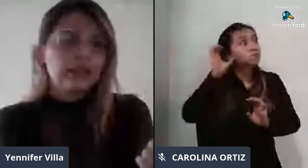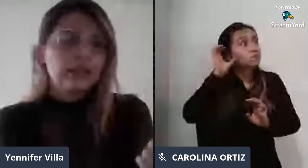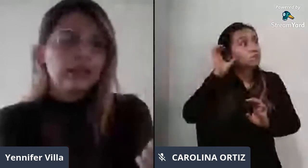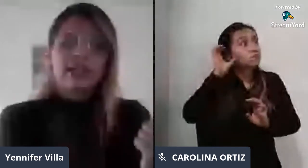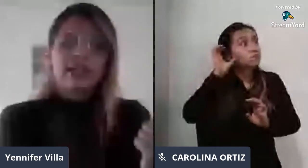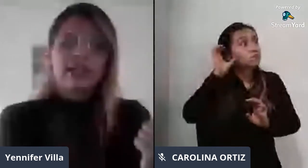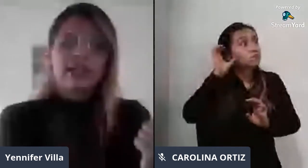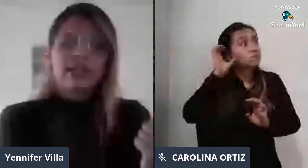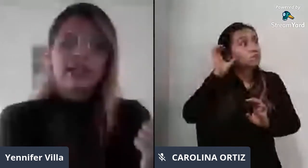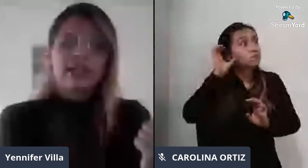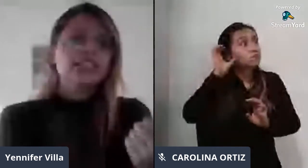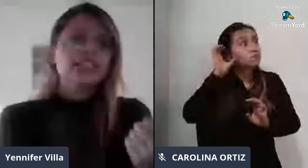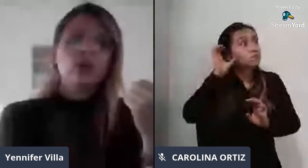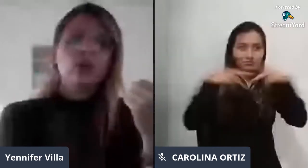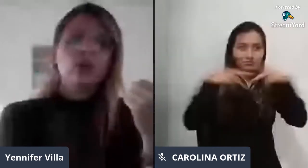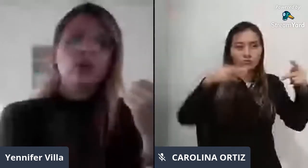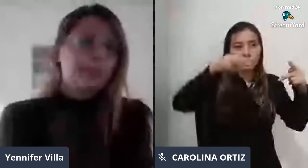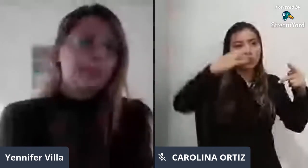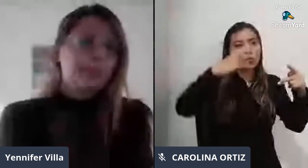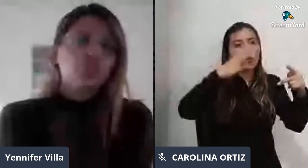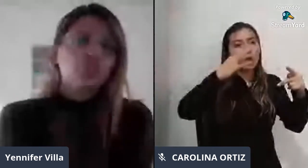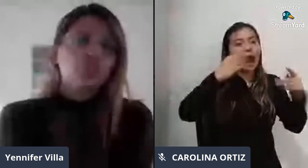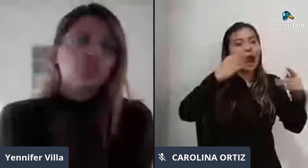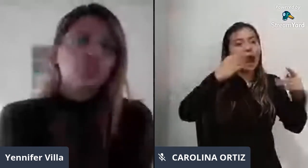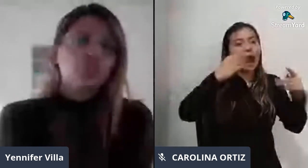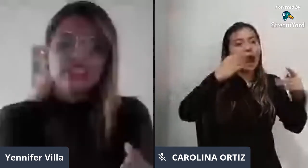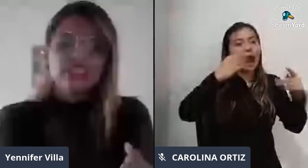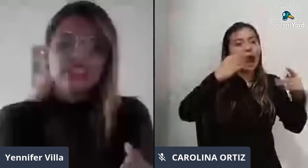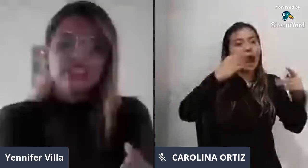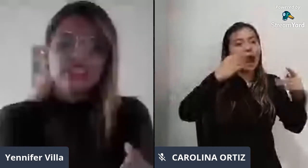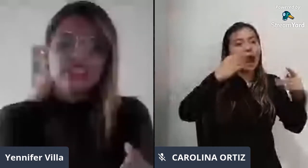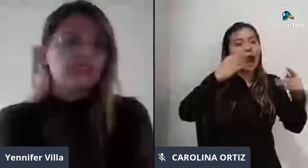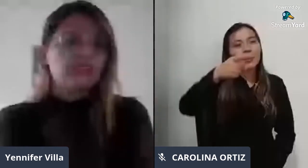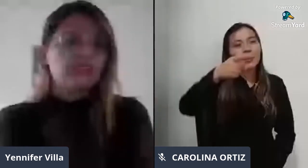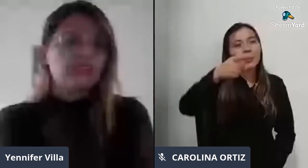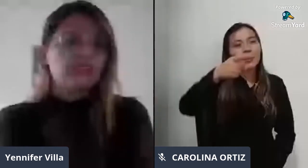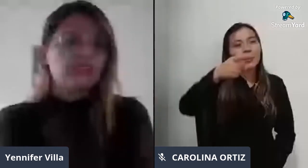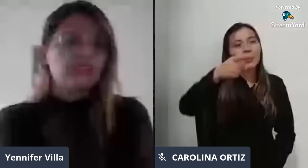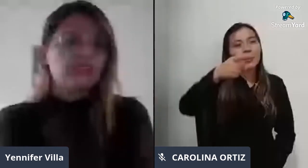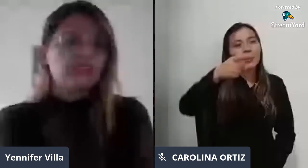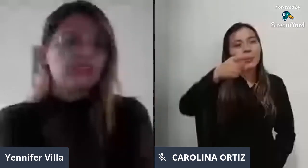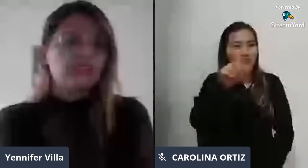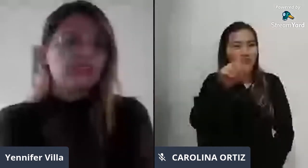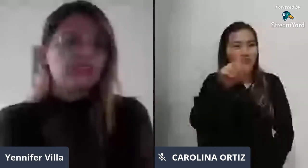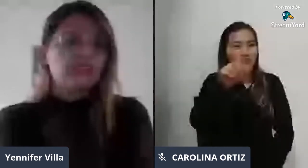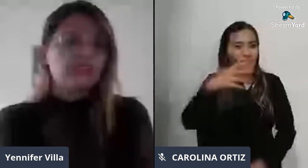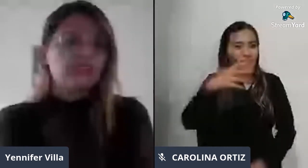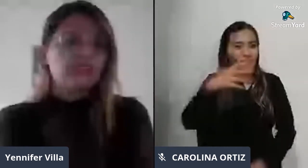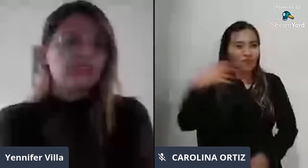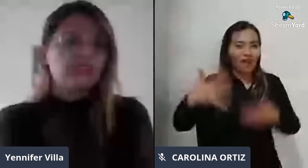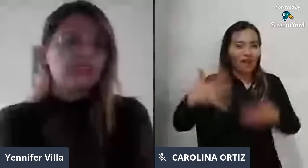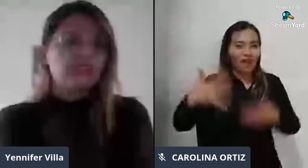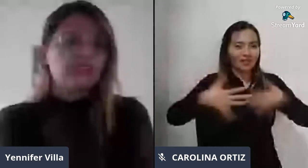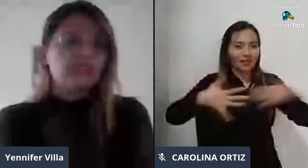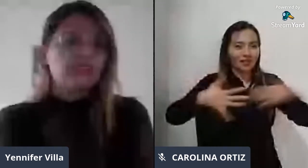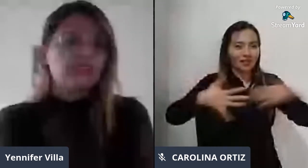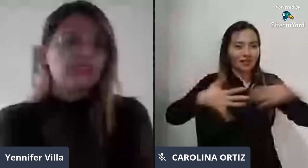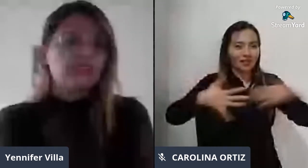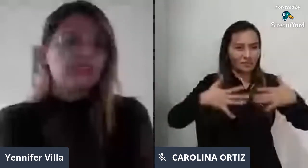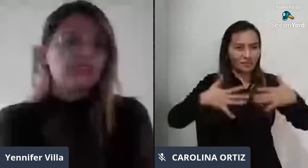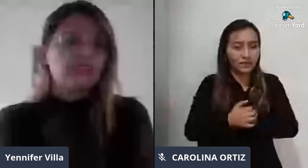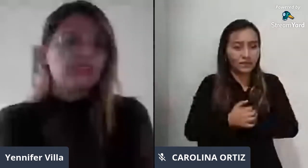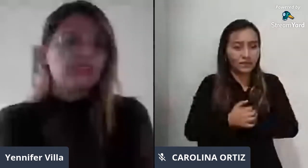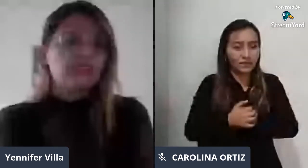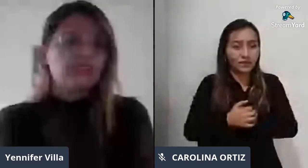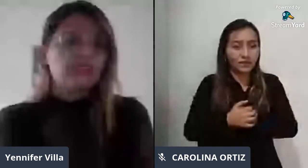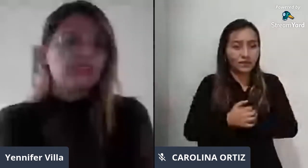Francisco, que para muchos puede ser no significativa, pero es una figura pública, que compara lo que decía Maranta, el puteo en clave de